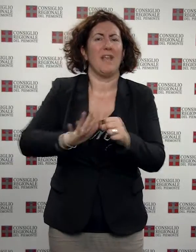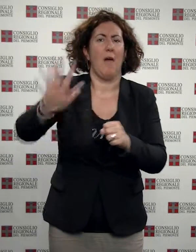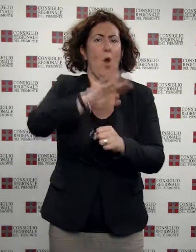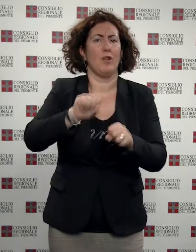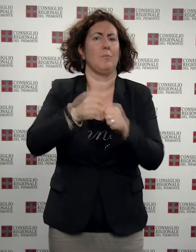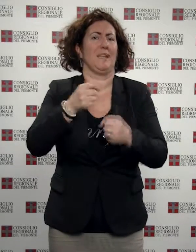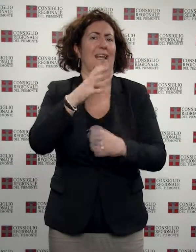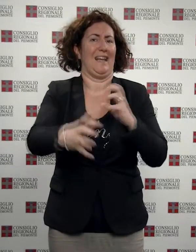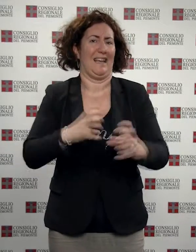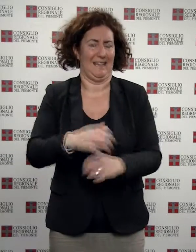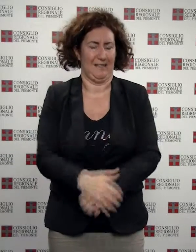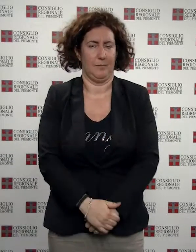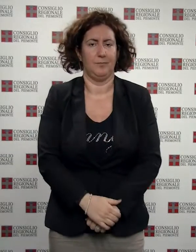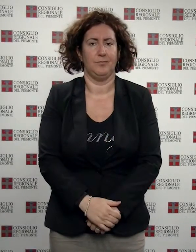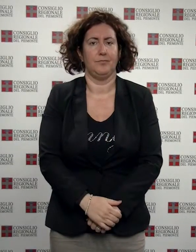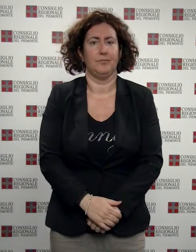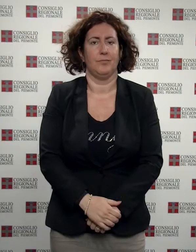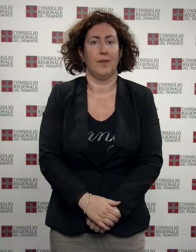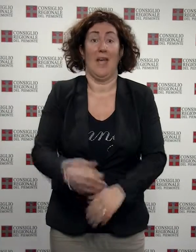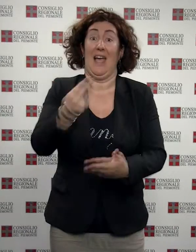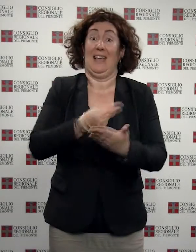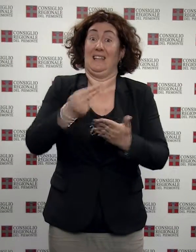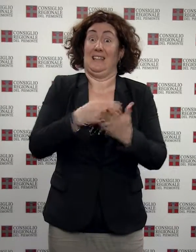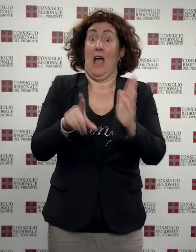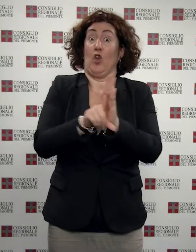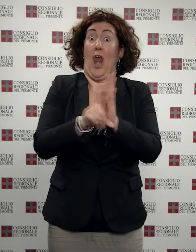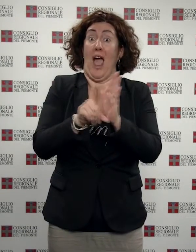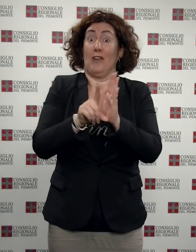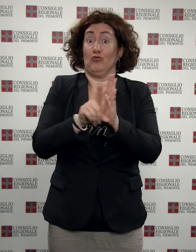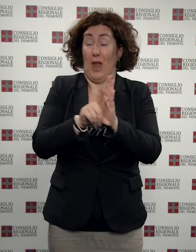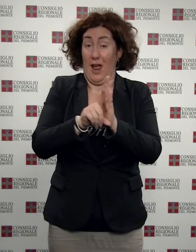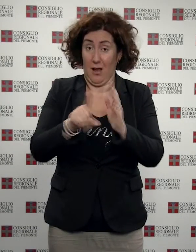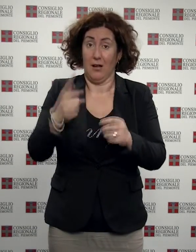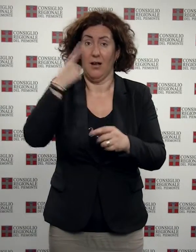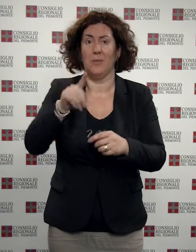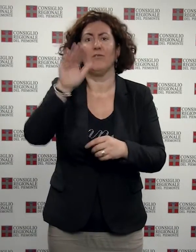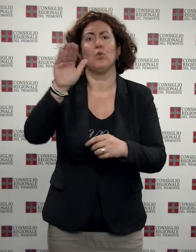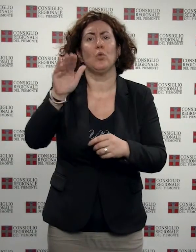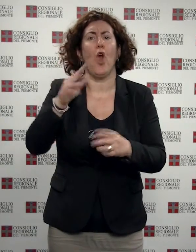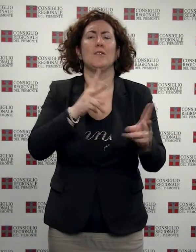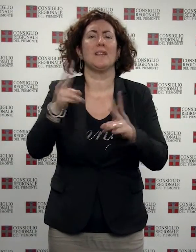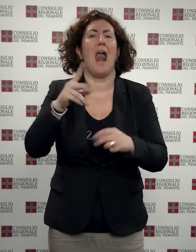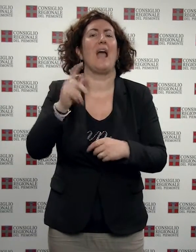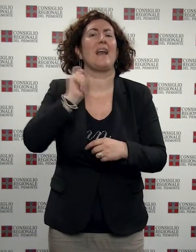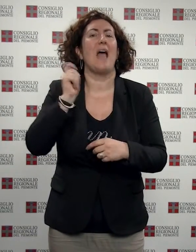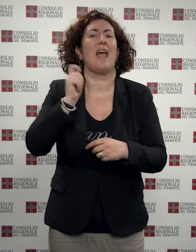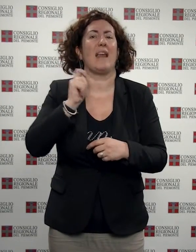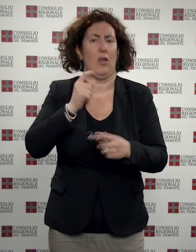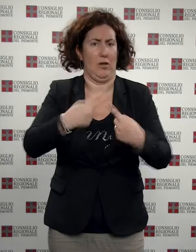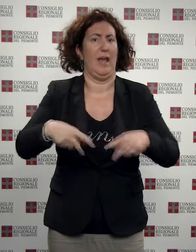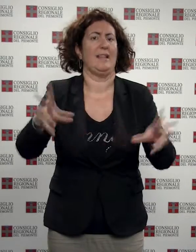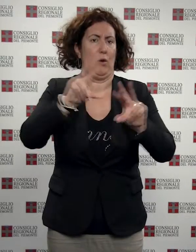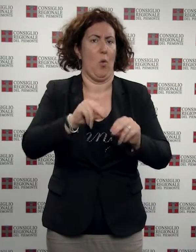Torna in Commissione Sanità il disegno di legge sul futuro dell'ospedale Gradenigo di Torino. Lo ha deciso all'unanimità il Consiglio regionale il 4 giugno,